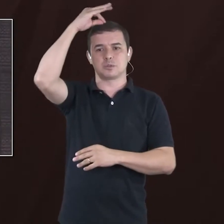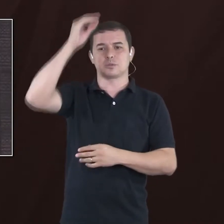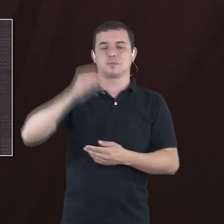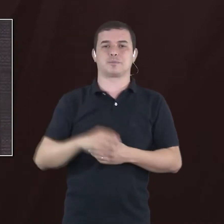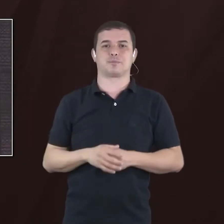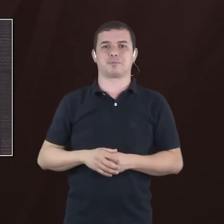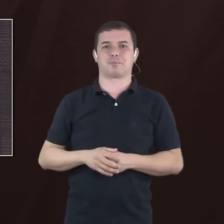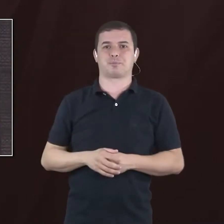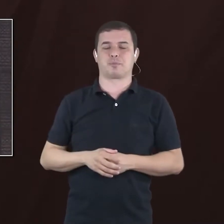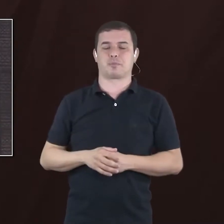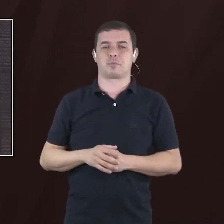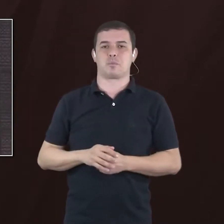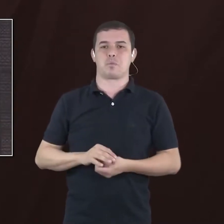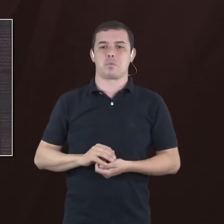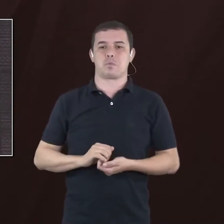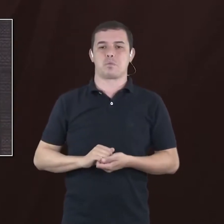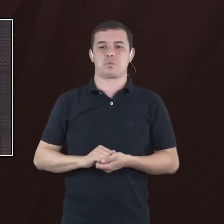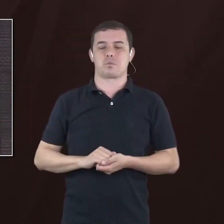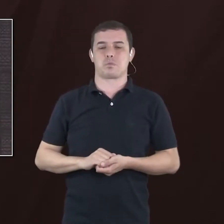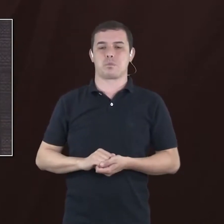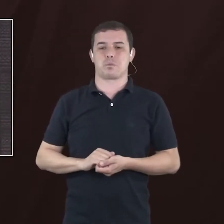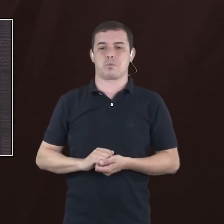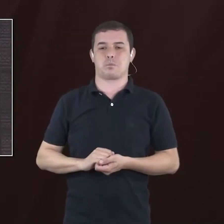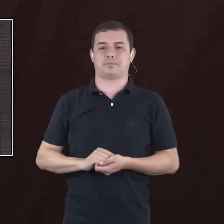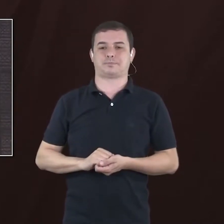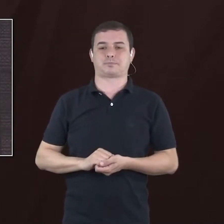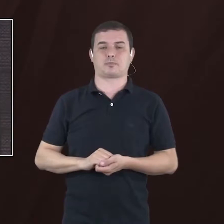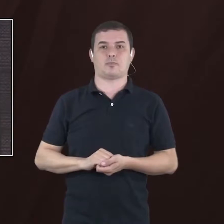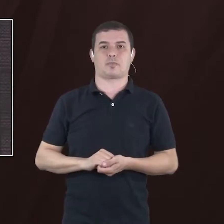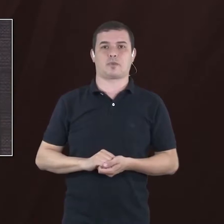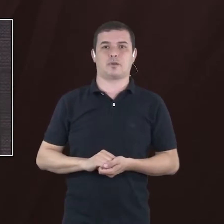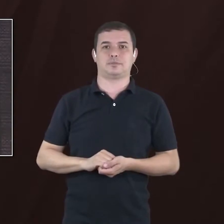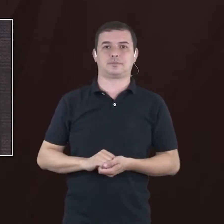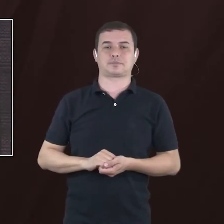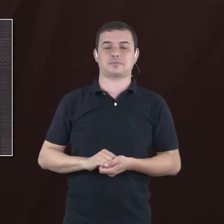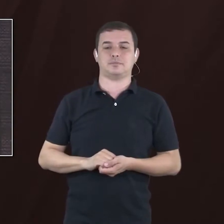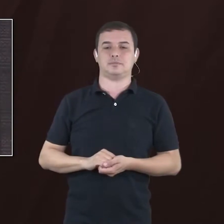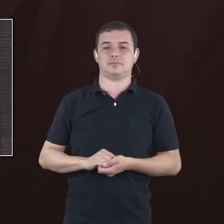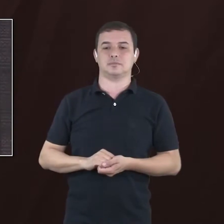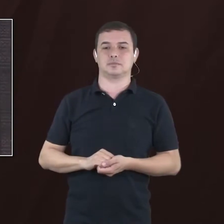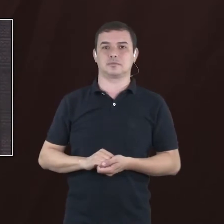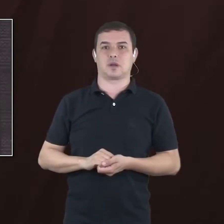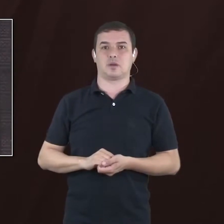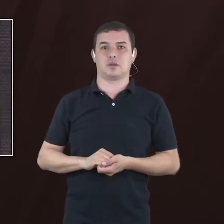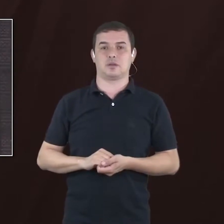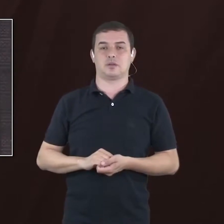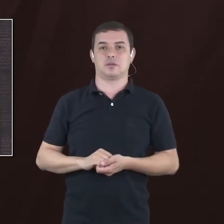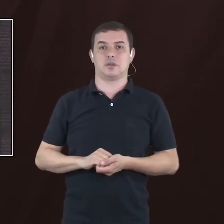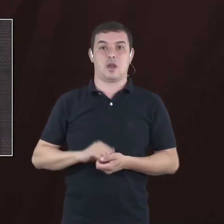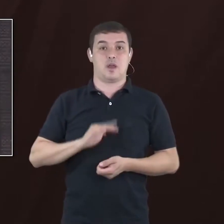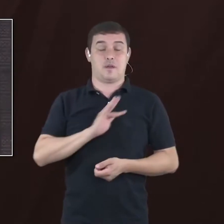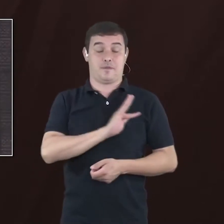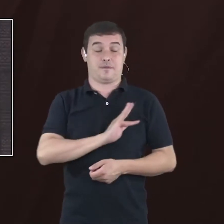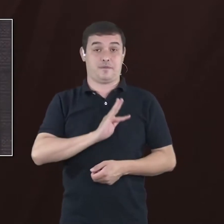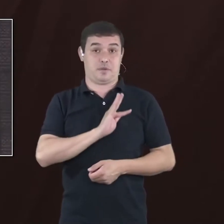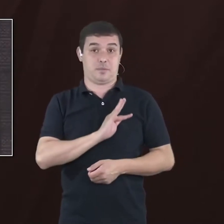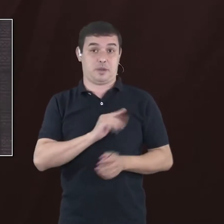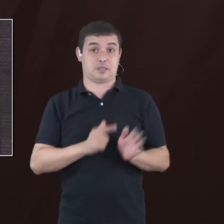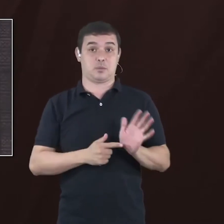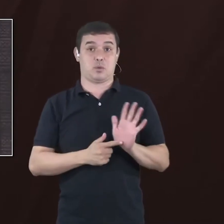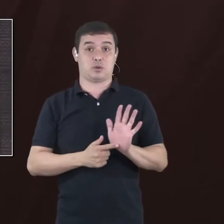aqui na terra. Bom, de repente, né, Paulo, vamos lá para Filipenses. Ó Senhor Jesus,